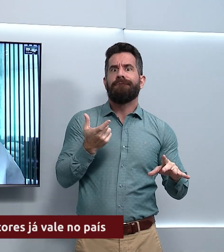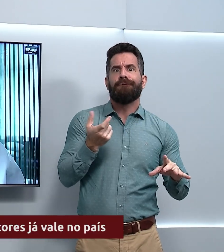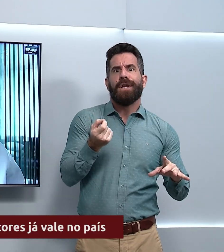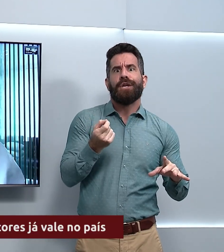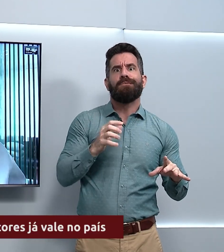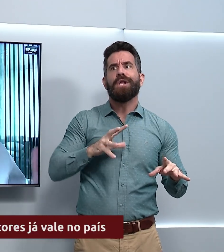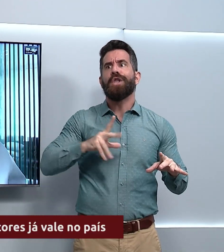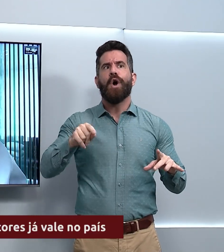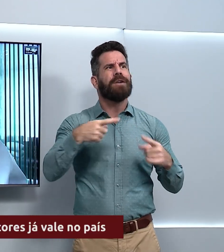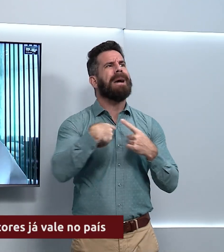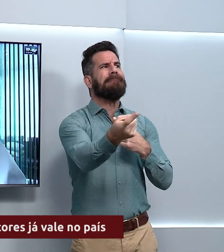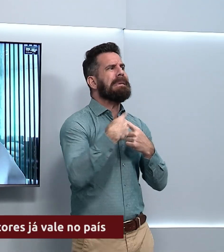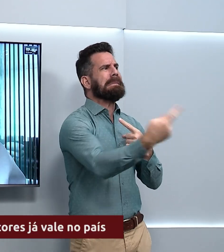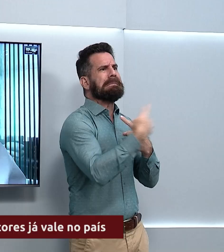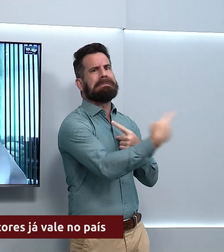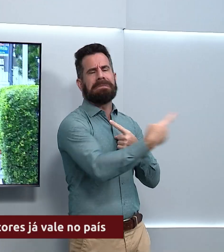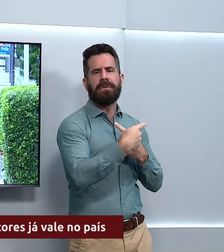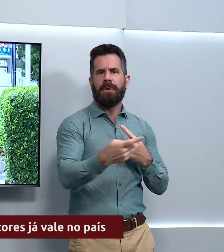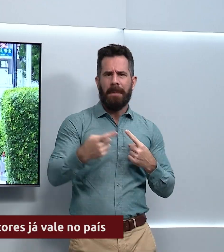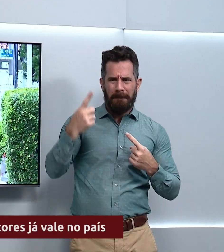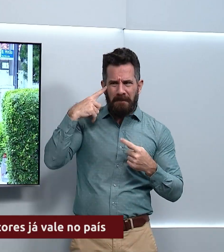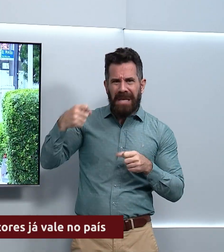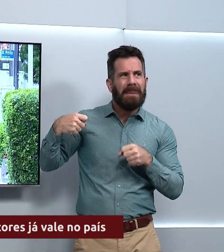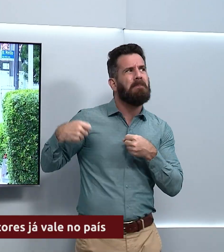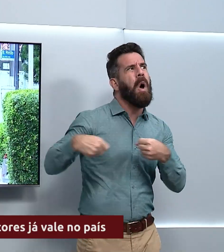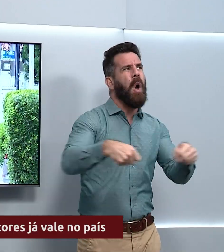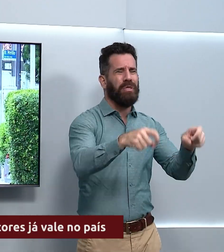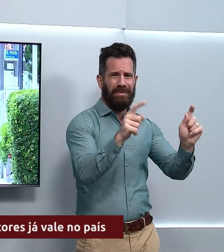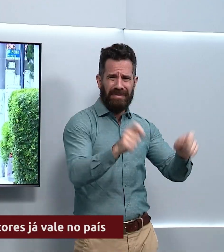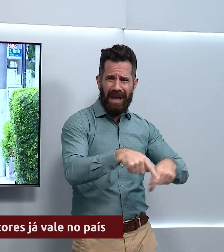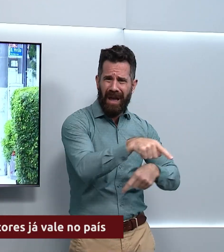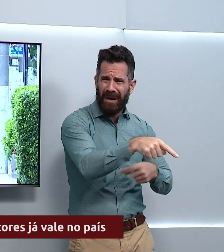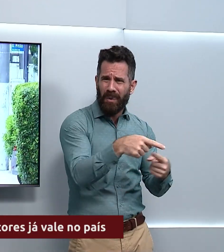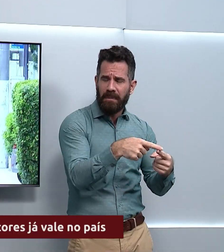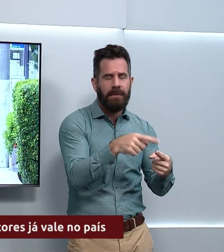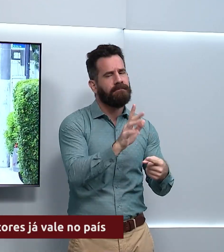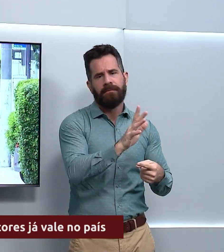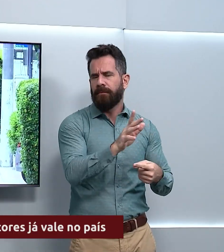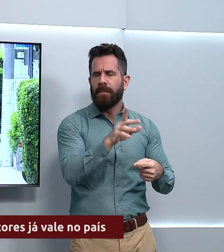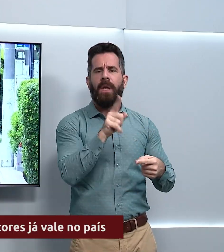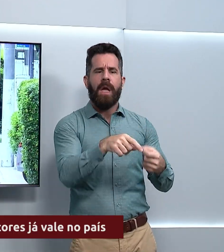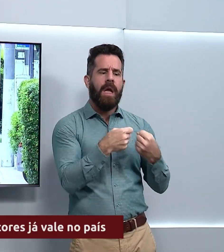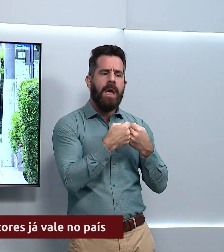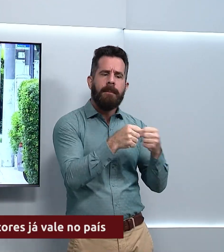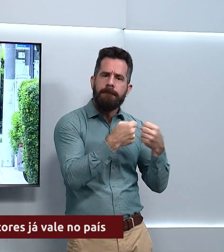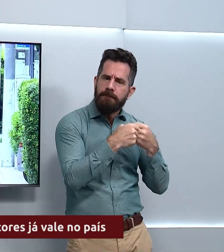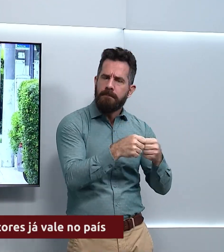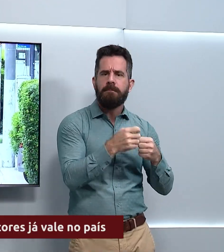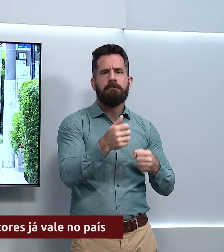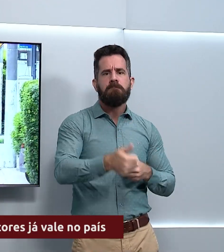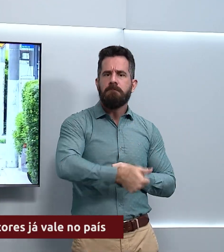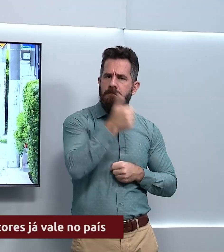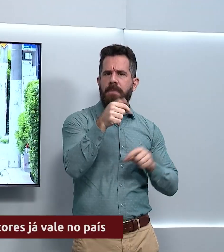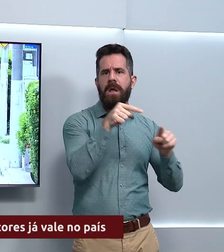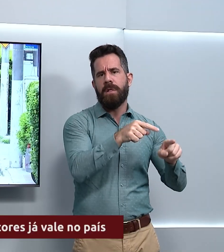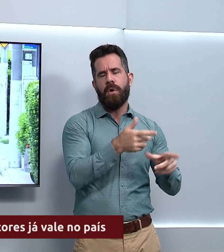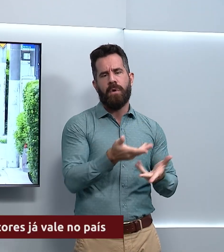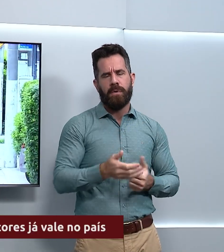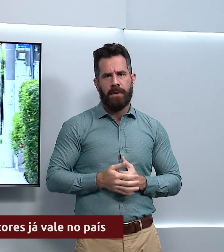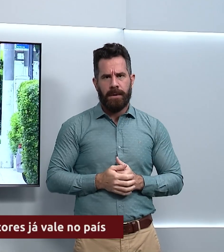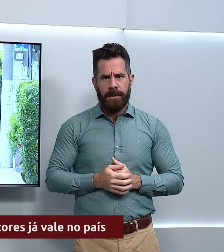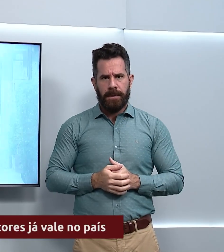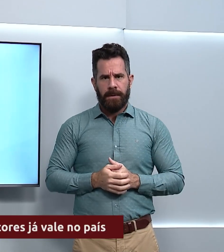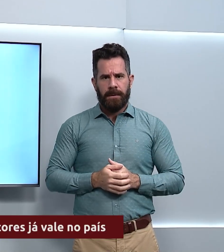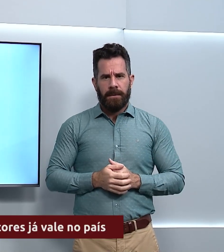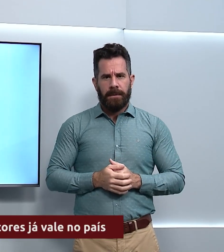viagens por dia. A solução para esse tipo de mobilidade é transporte público de massa bom.